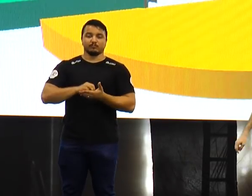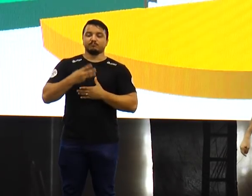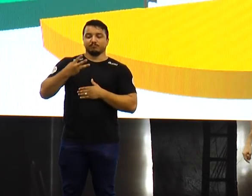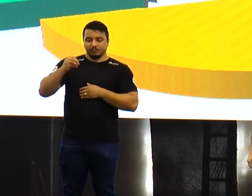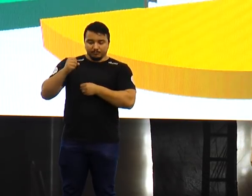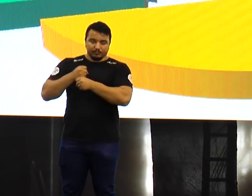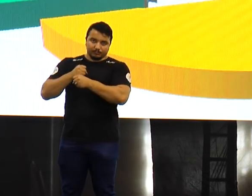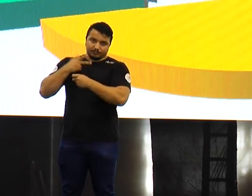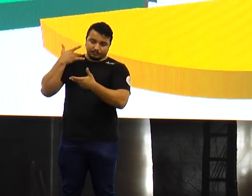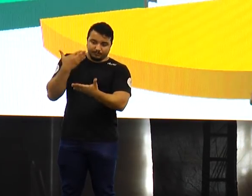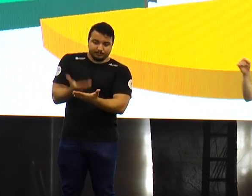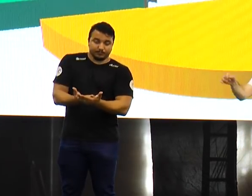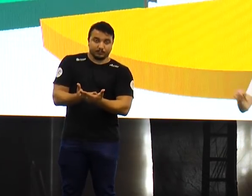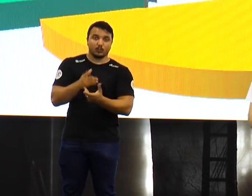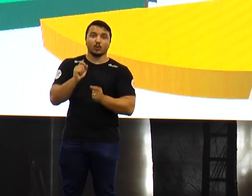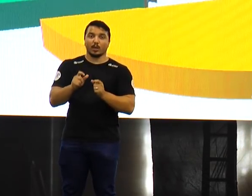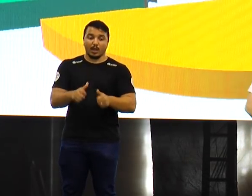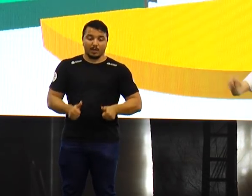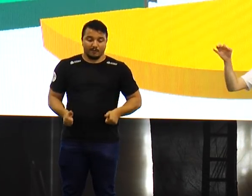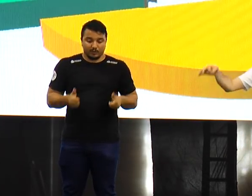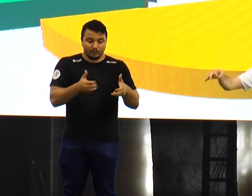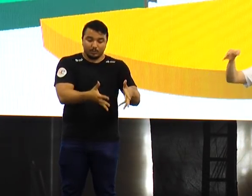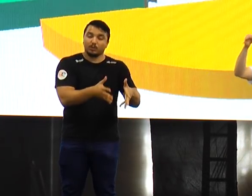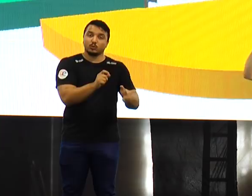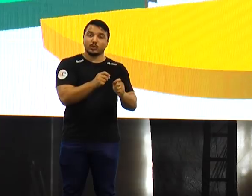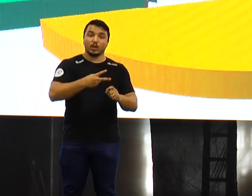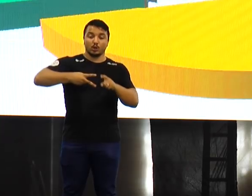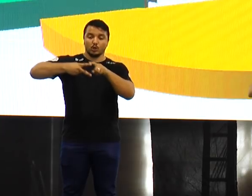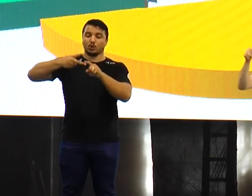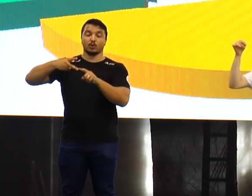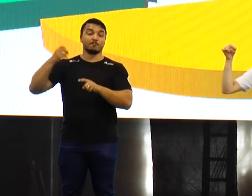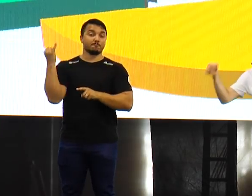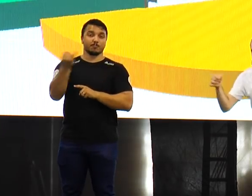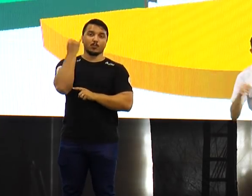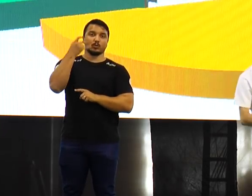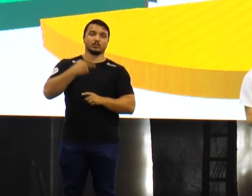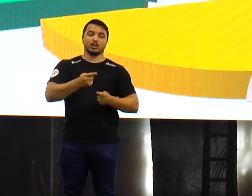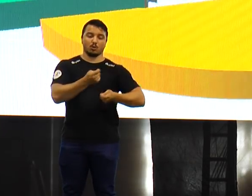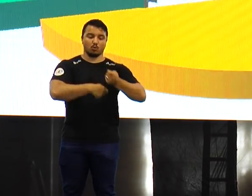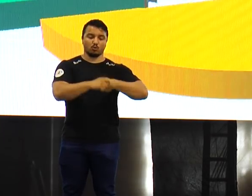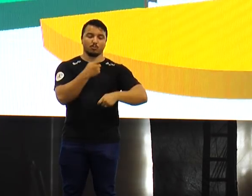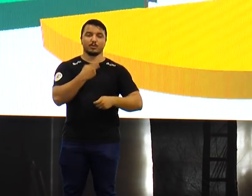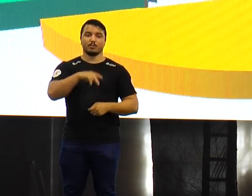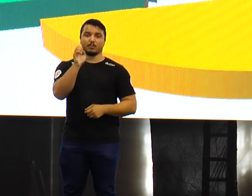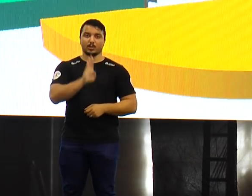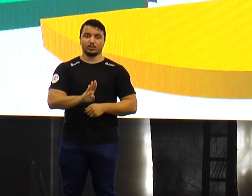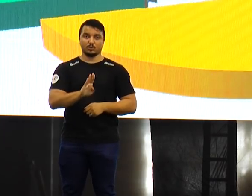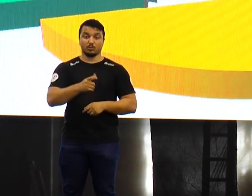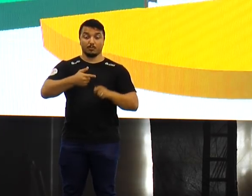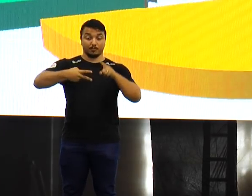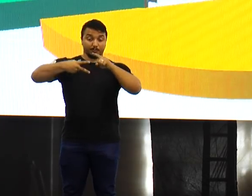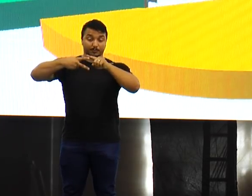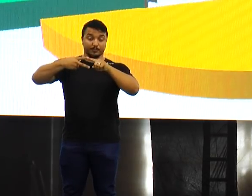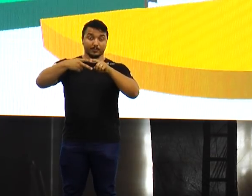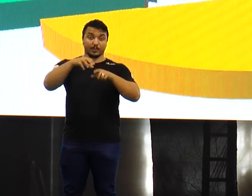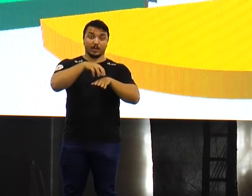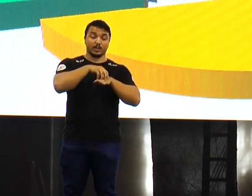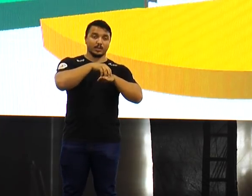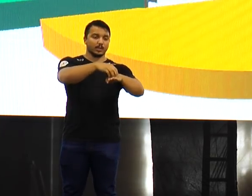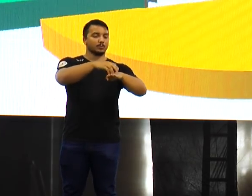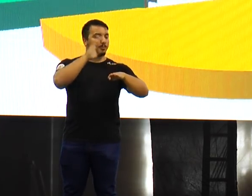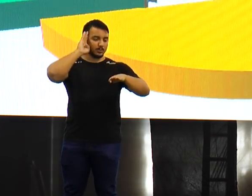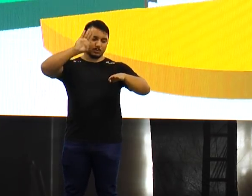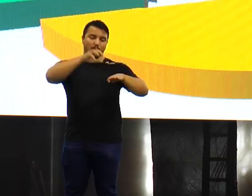diria para vocês, no mínimo, é investimentos em 2 setores fundamentais para a economia brasileira: transportes, fundamentalmente